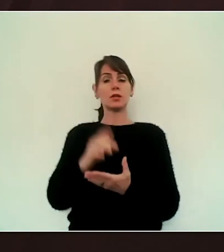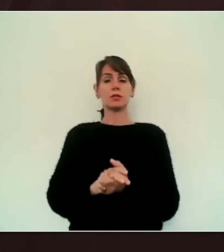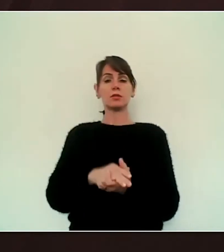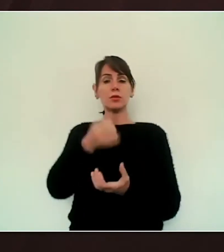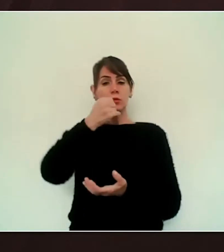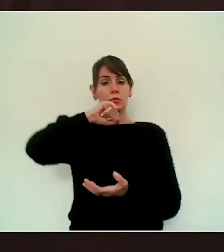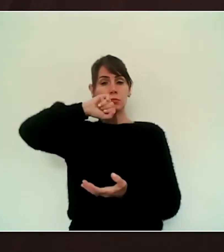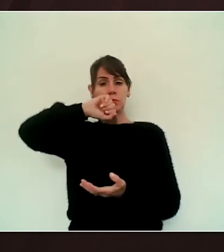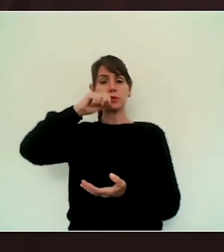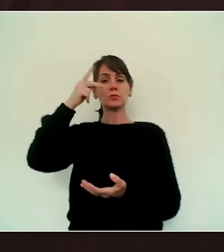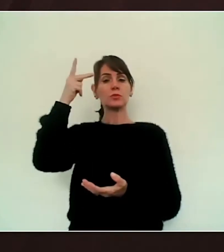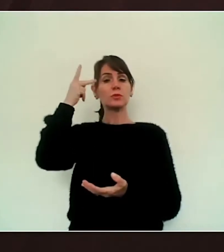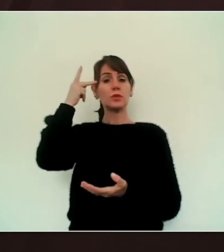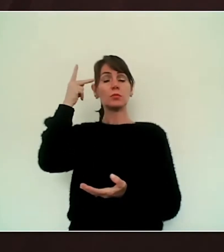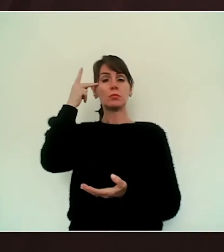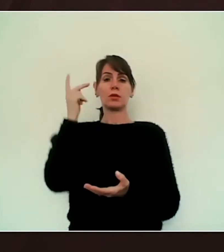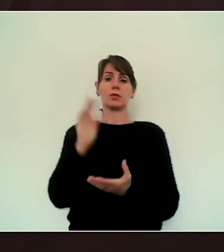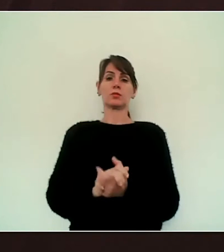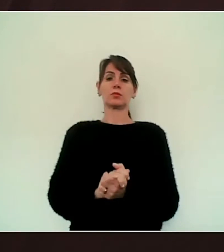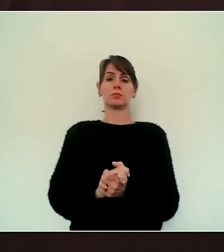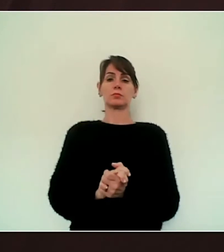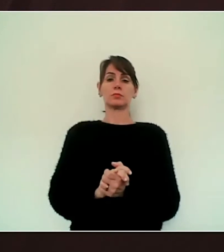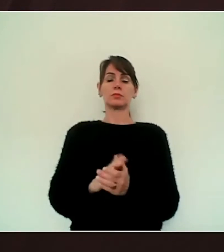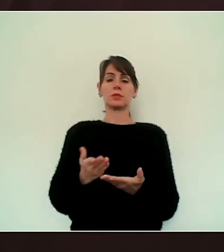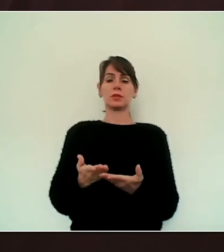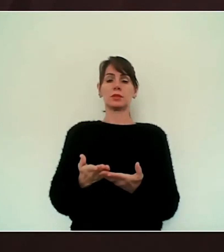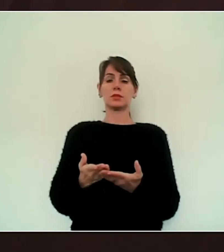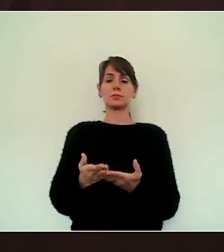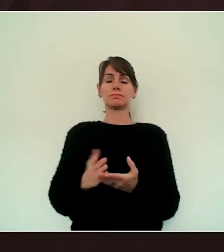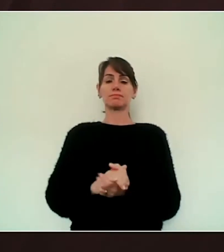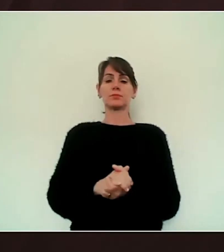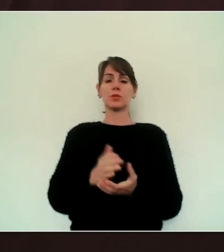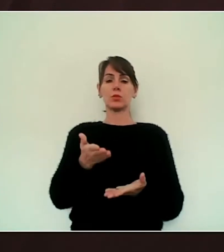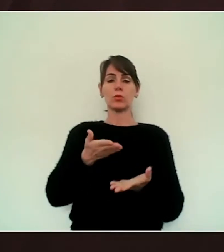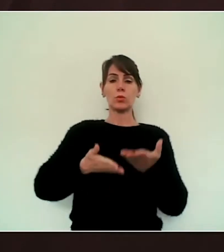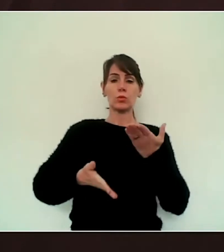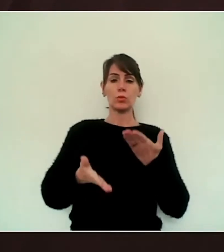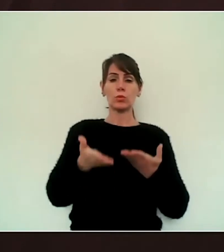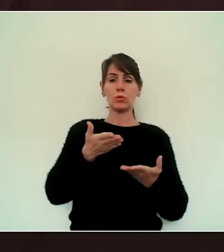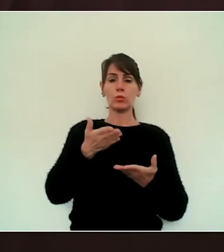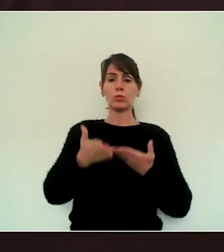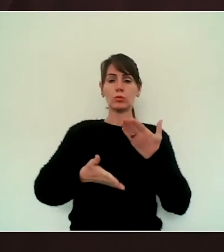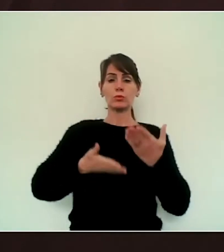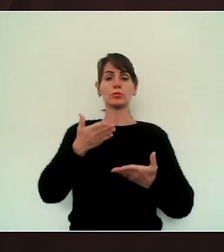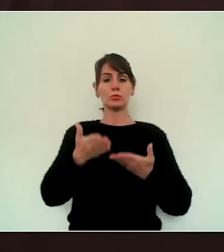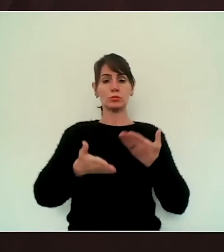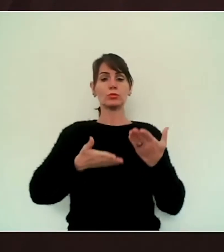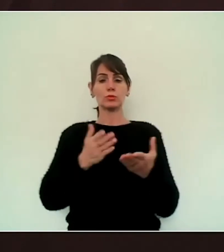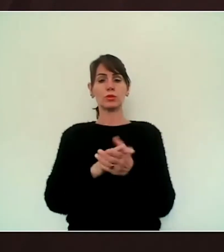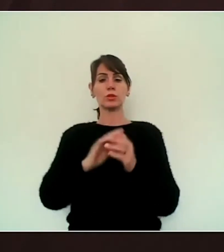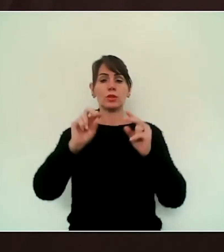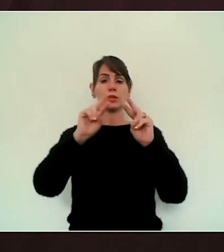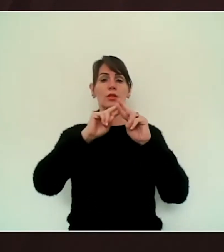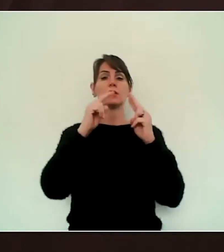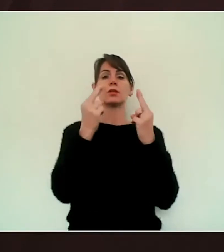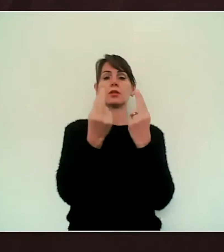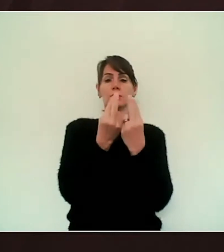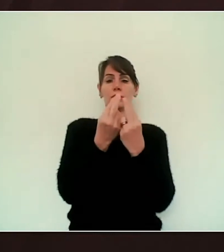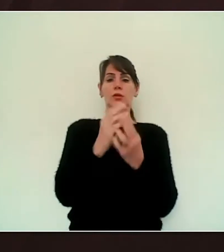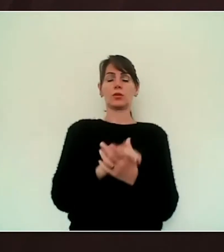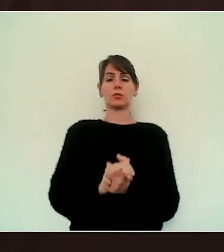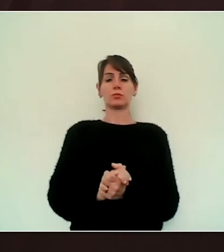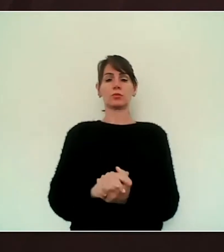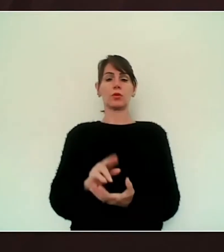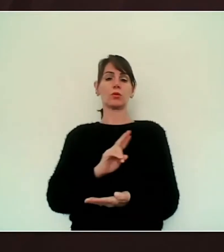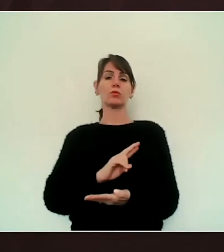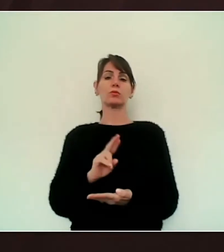capital, seria chamado para presidir e teria o título pomposo de bispo